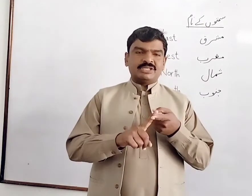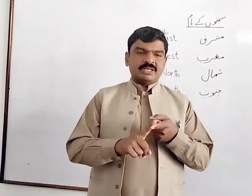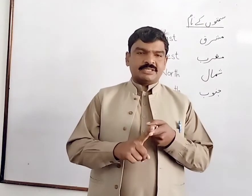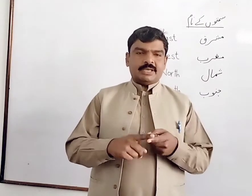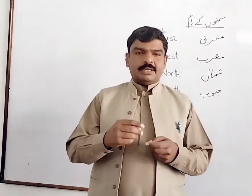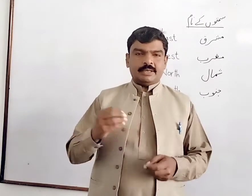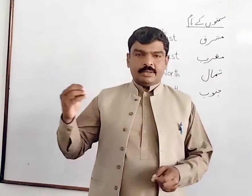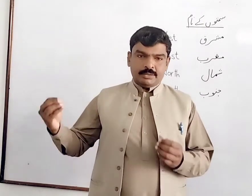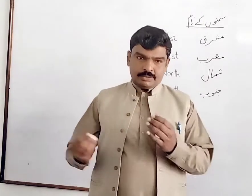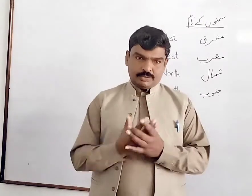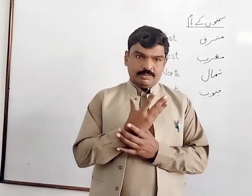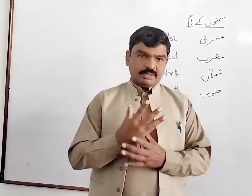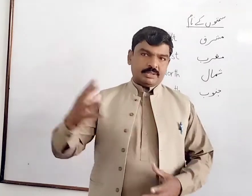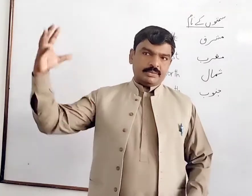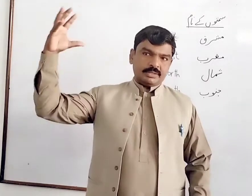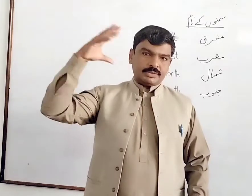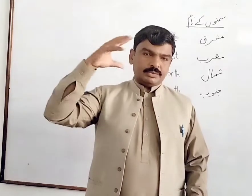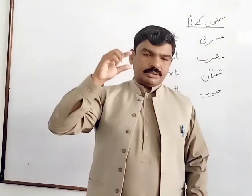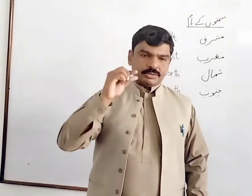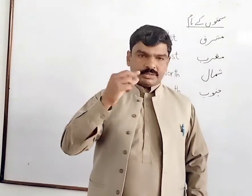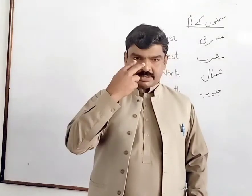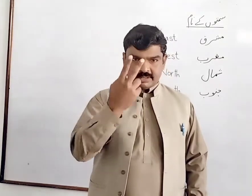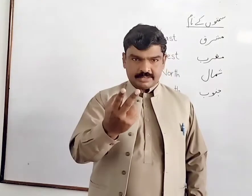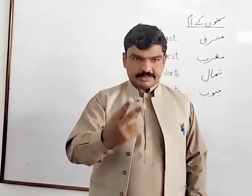मशरक़ से उभरते हुए सूरज को ज़रा देख।